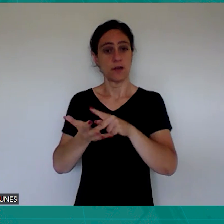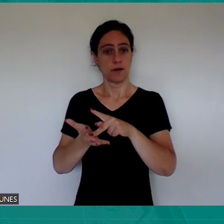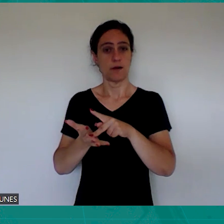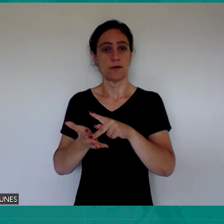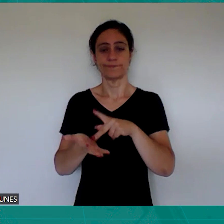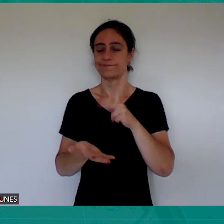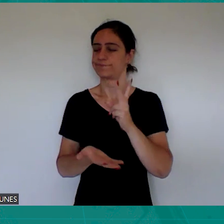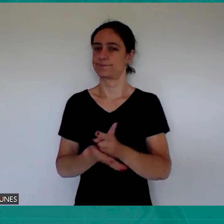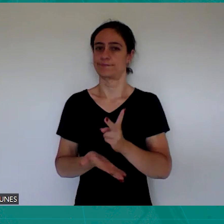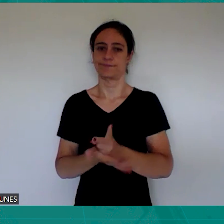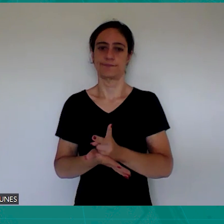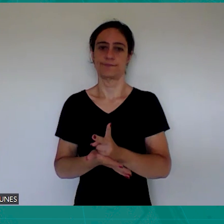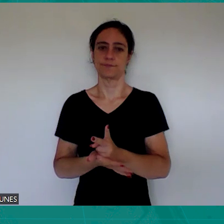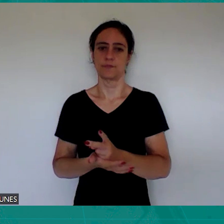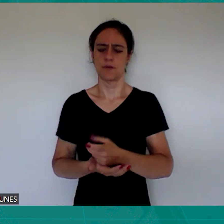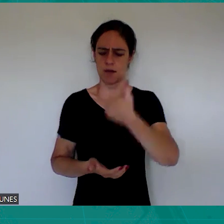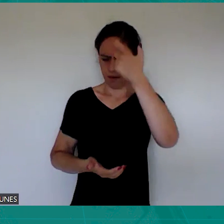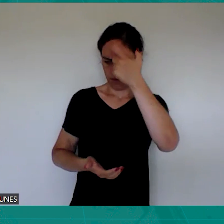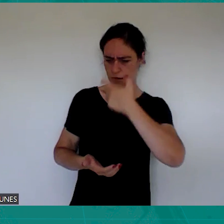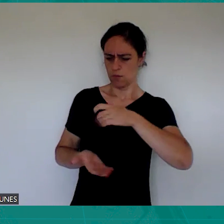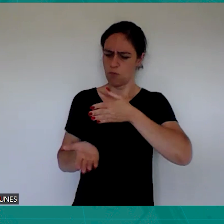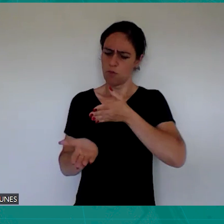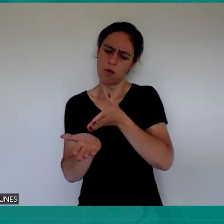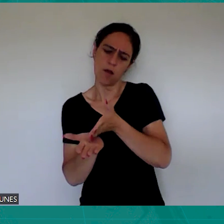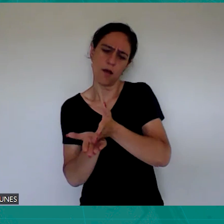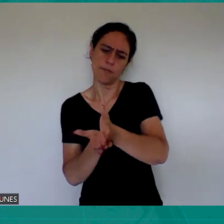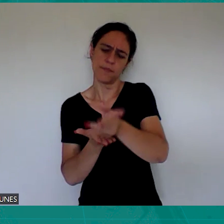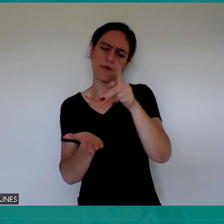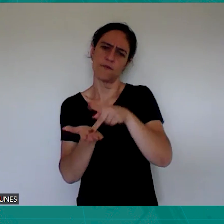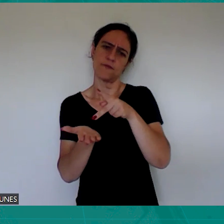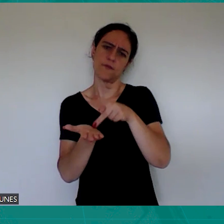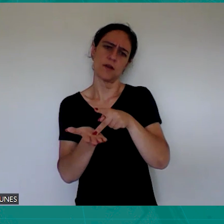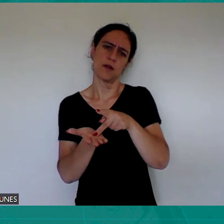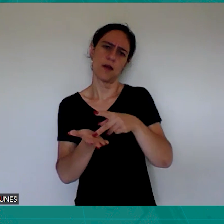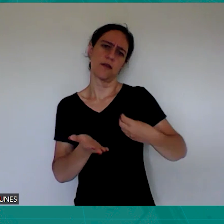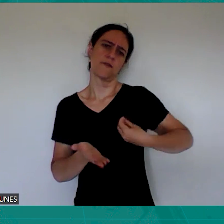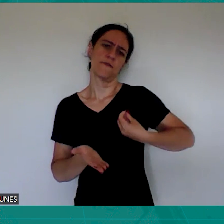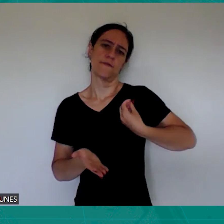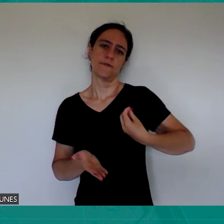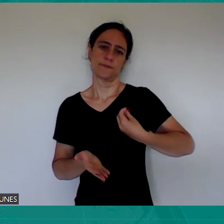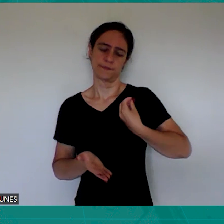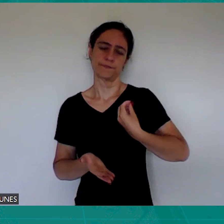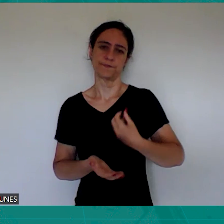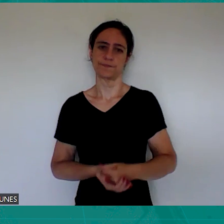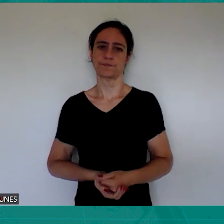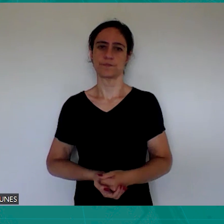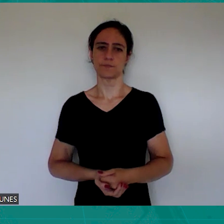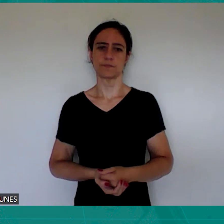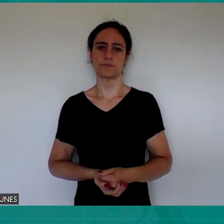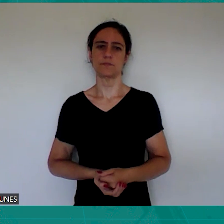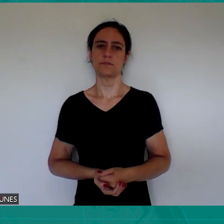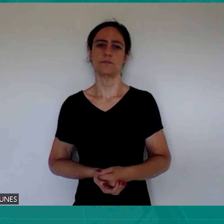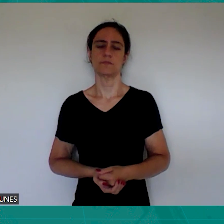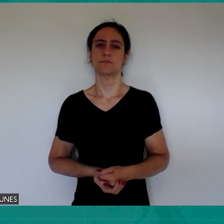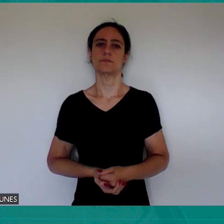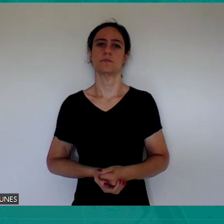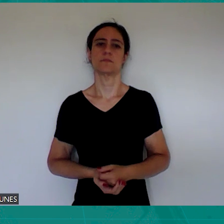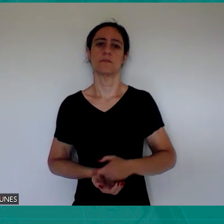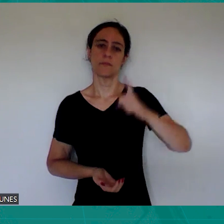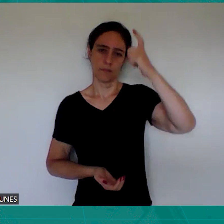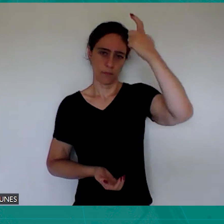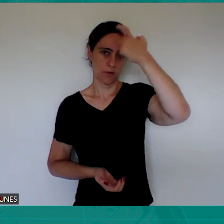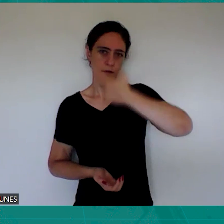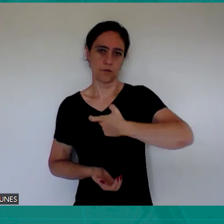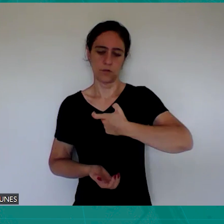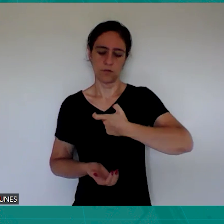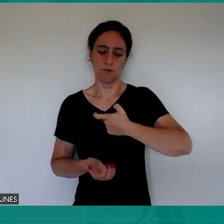o caminho, a verdade e a vida, né? É isso, né? Eu sou, como é que é? Eu sou o